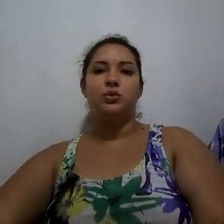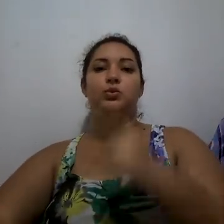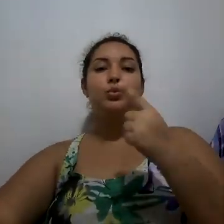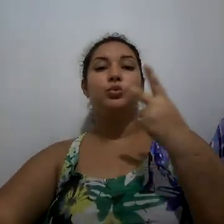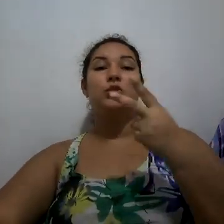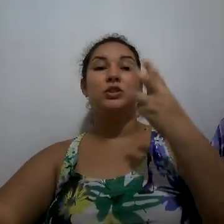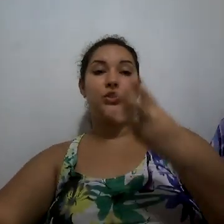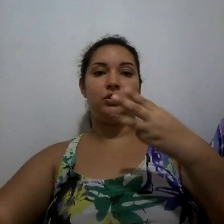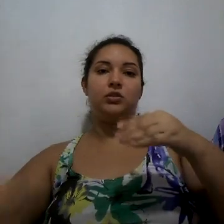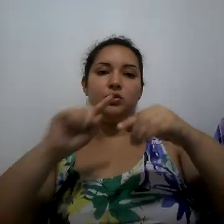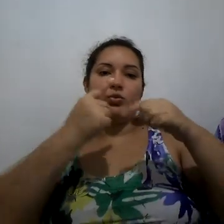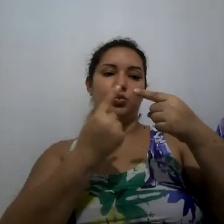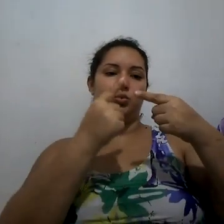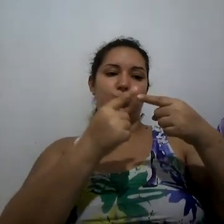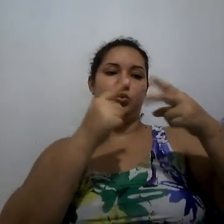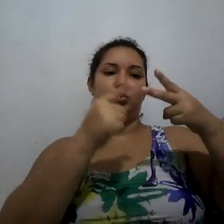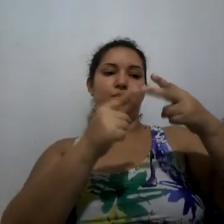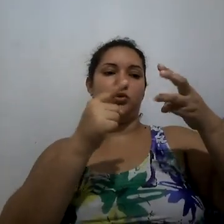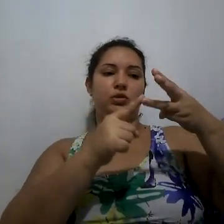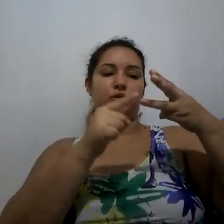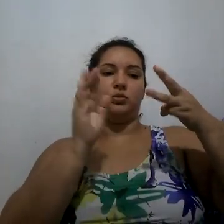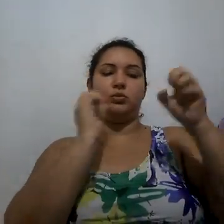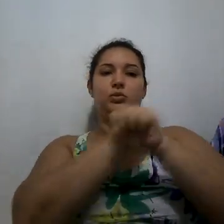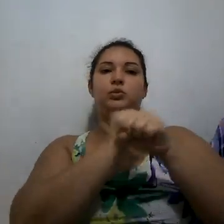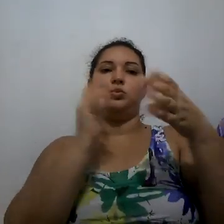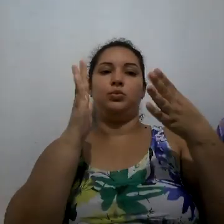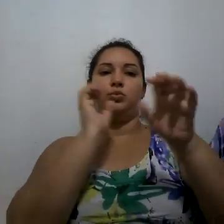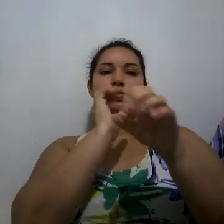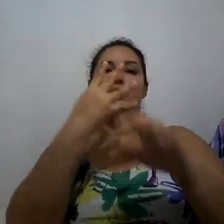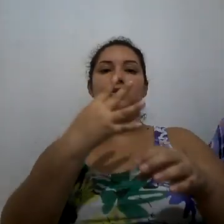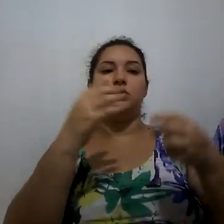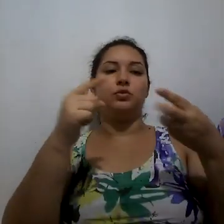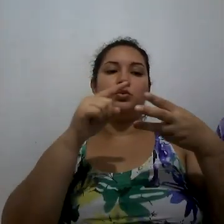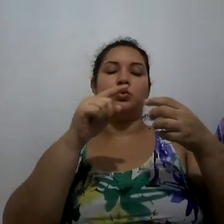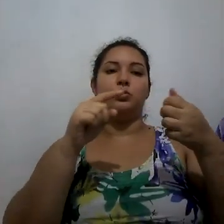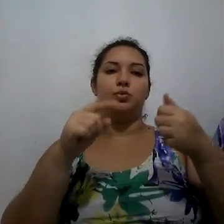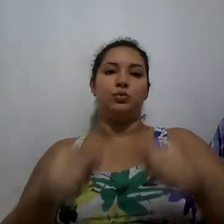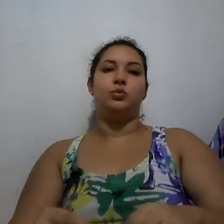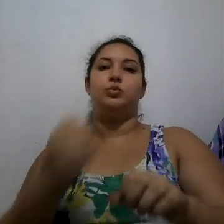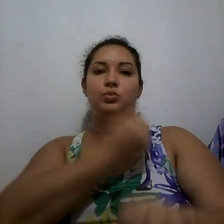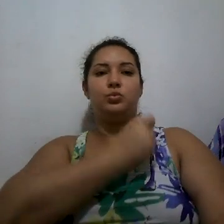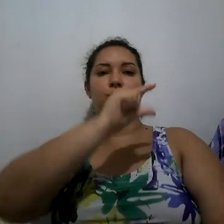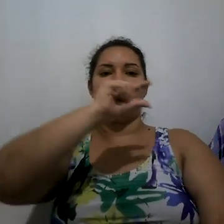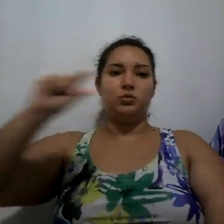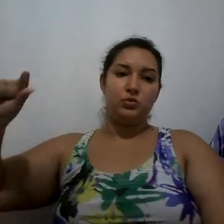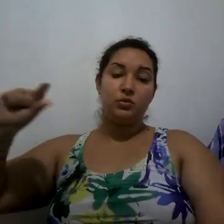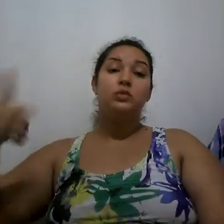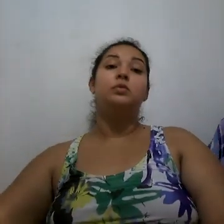3, parei no 4, ficou 4,71 vezes 10 a menos 3. Por quê? Porque do